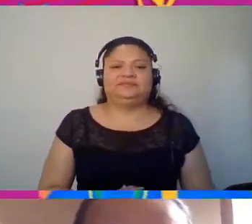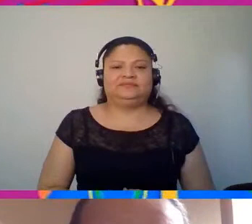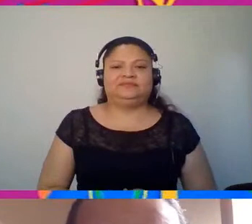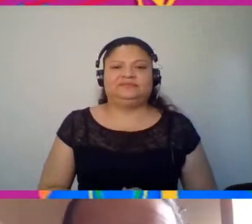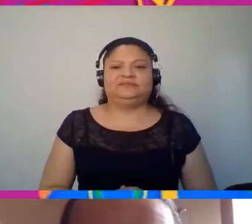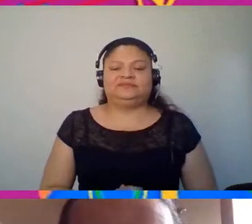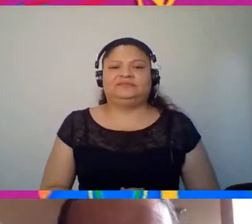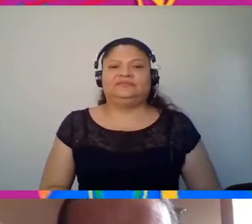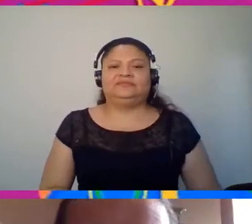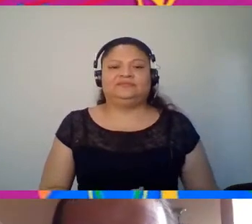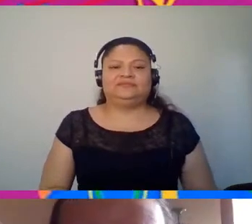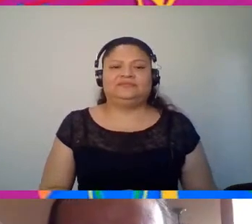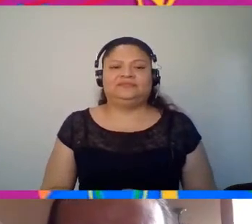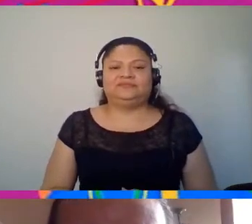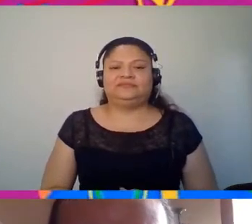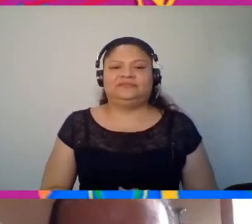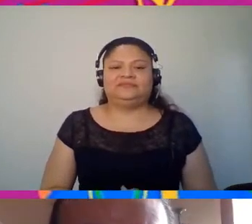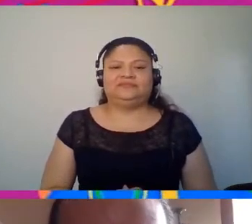Bruno.